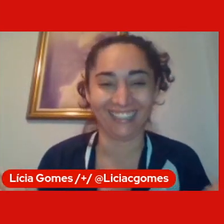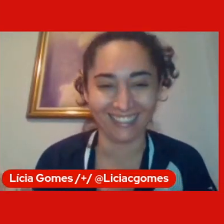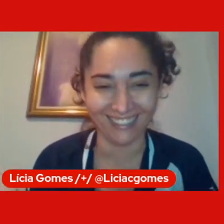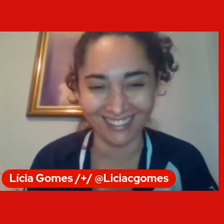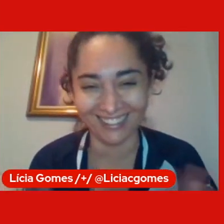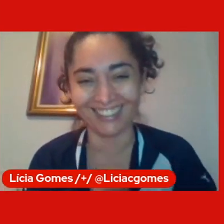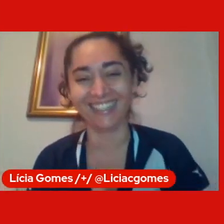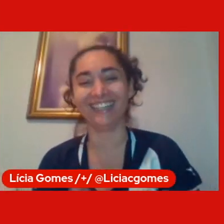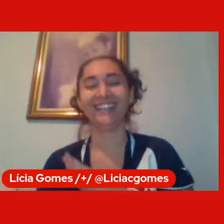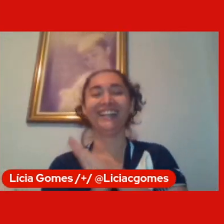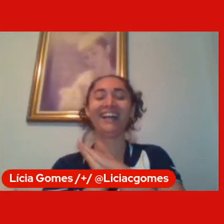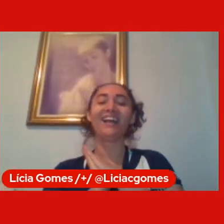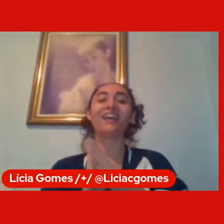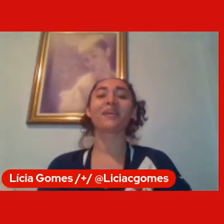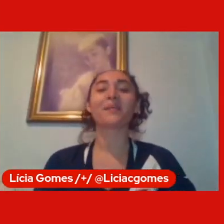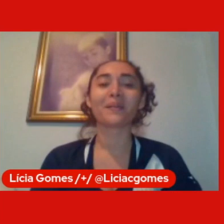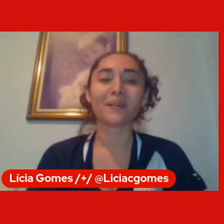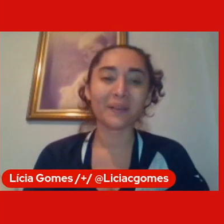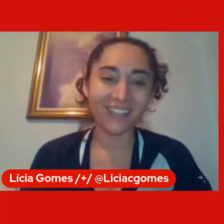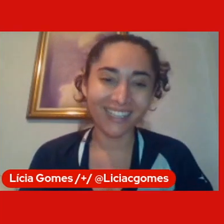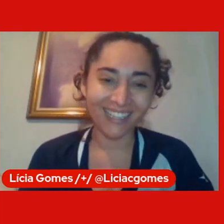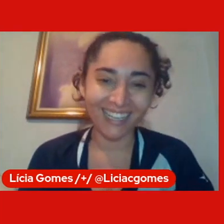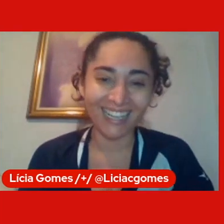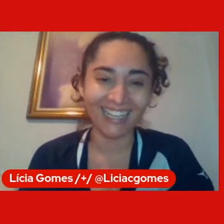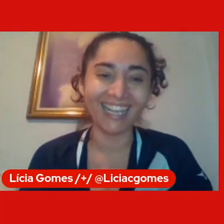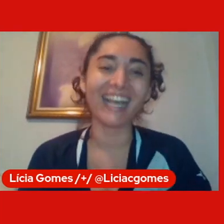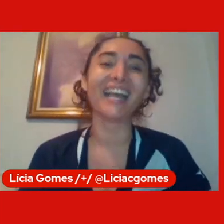Certinho, parabéns! Perfeito!